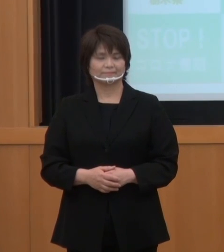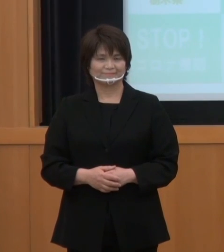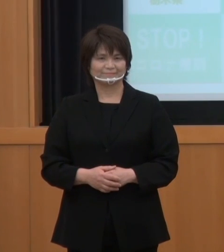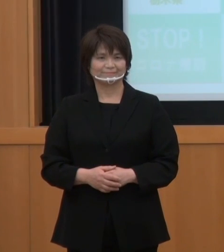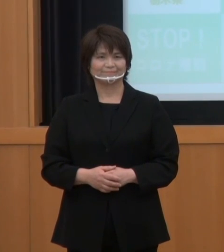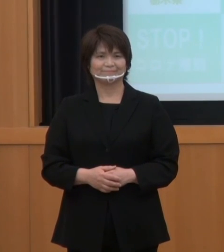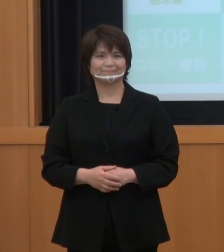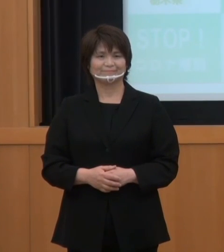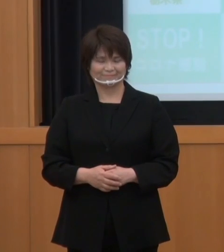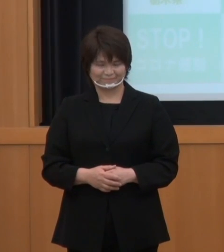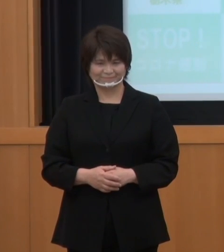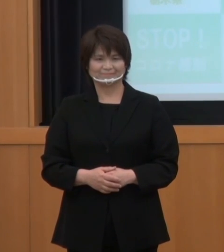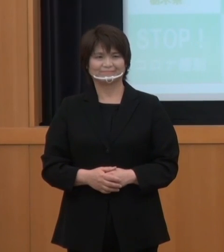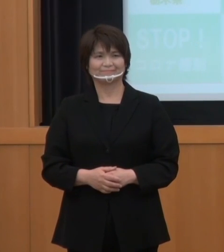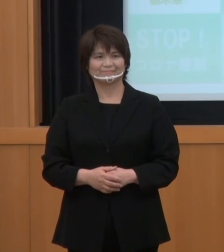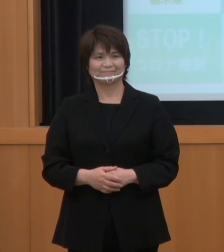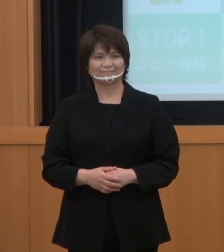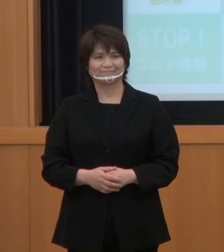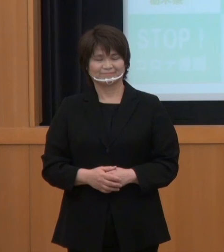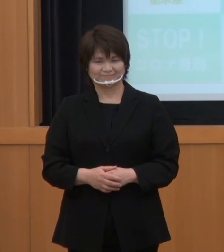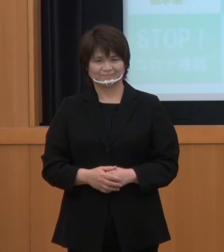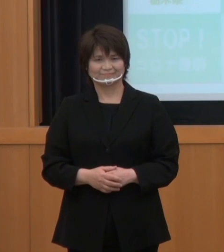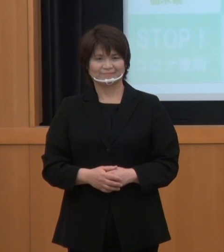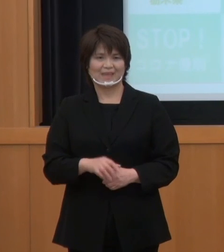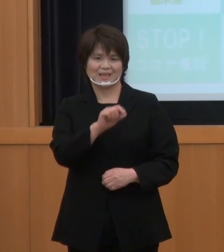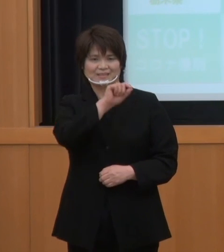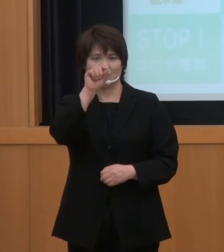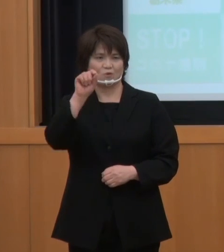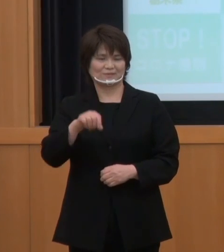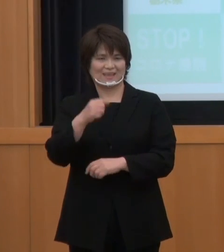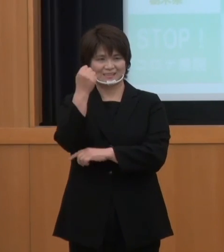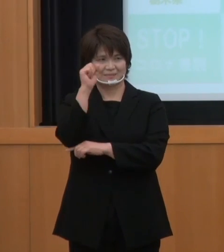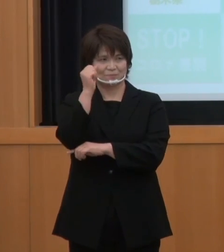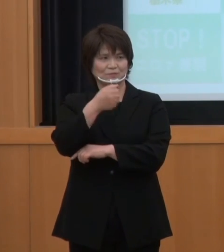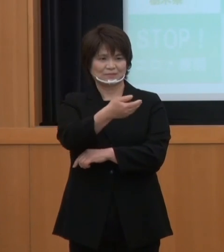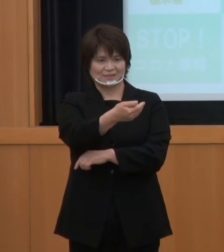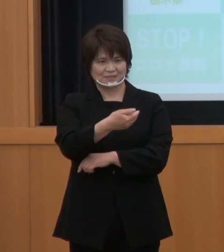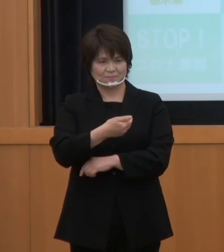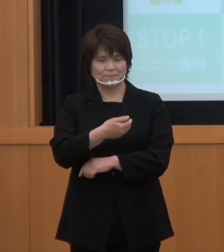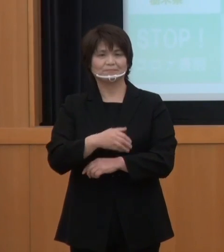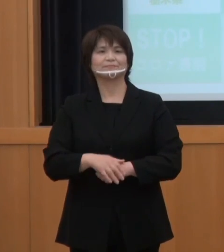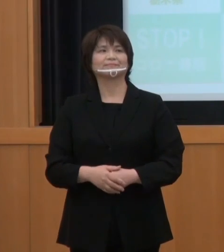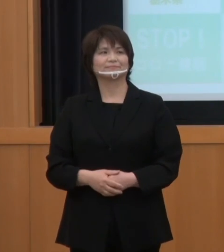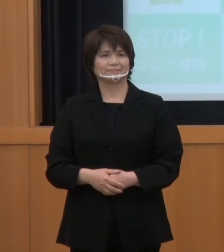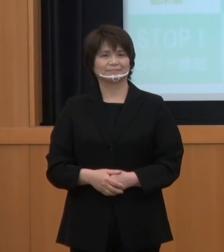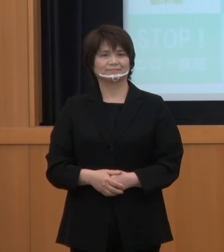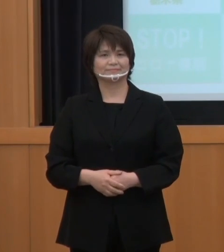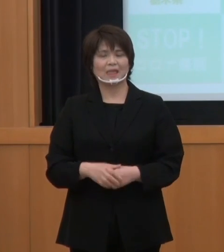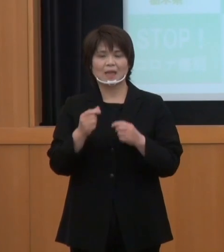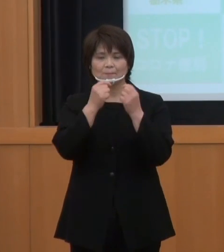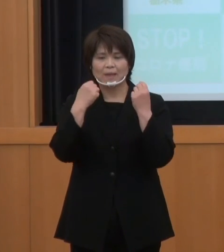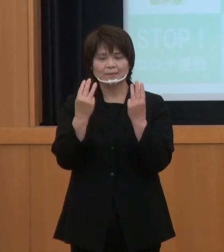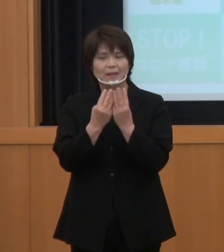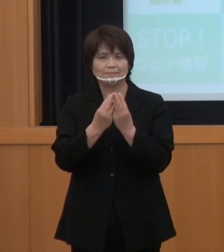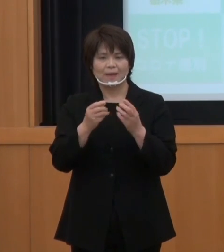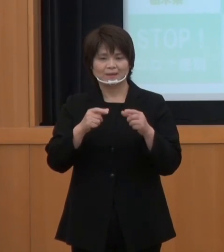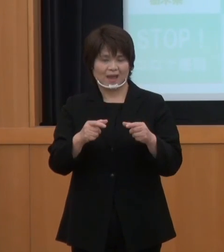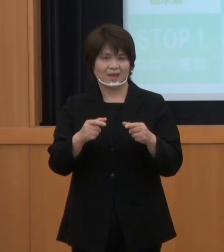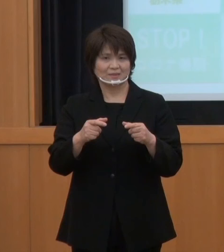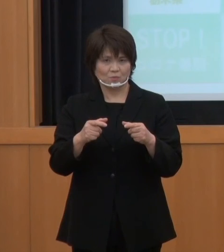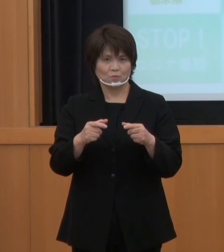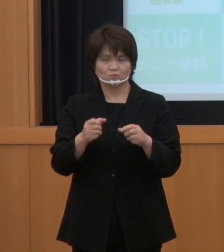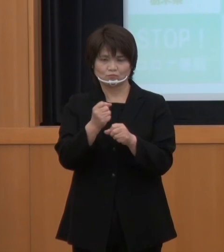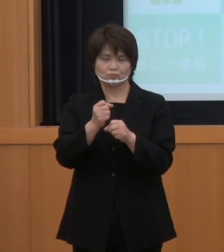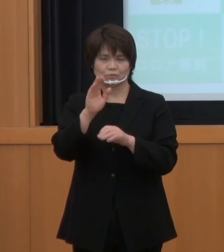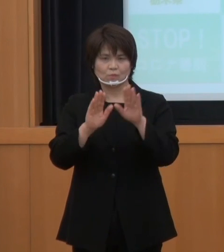ね、下助田崎さん です。すみません、ありがとうございます。下助新聞田崎です。マイナンバーカードの取得状況についてお尋ねします